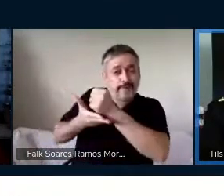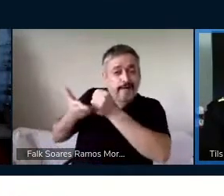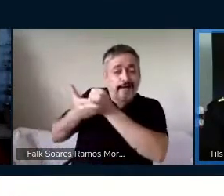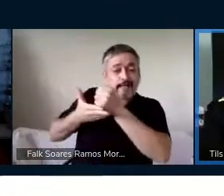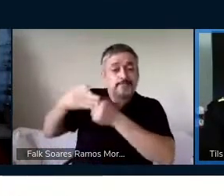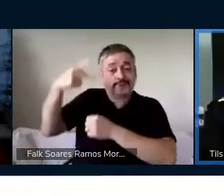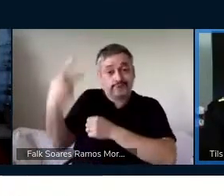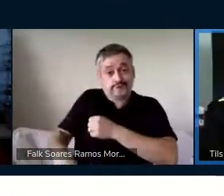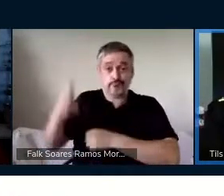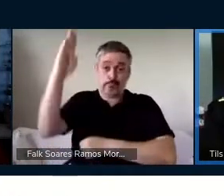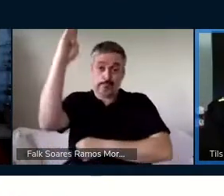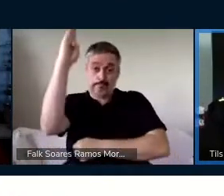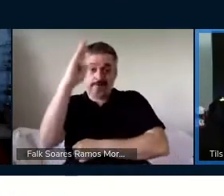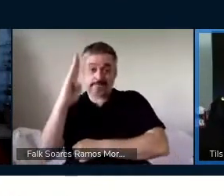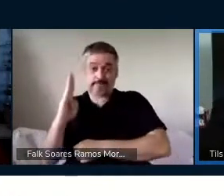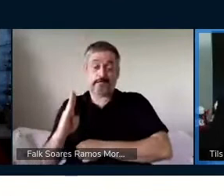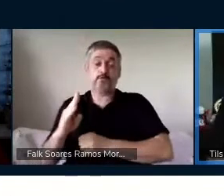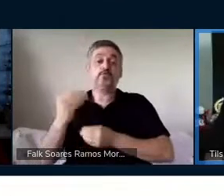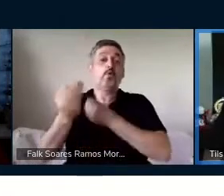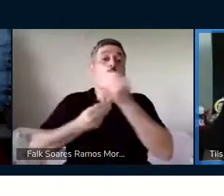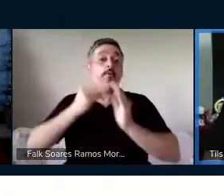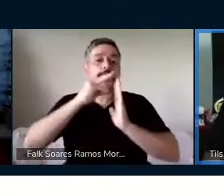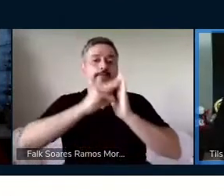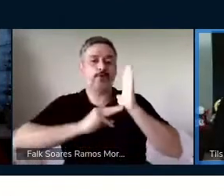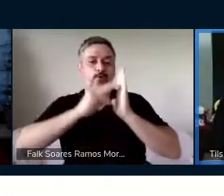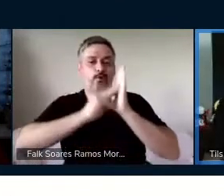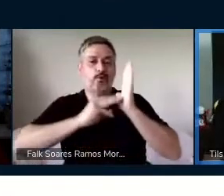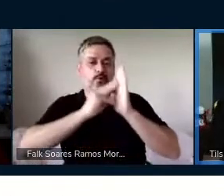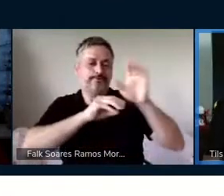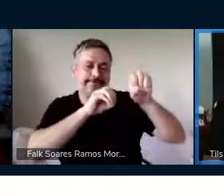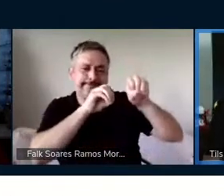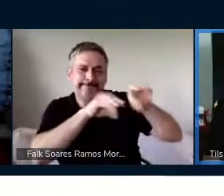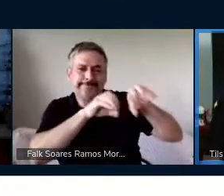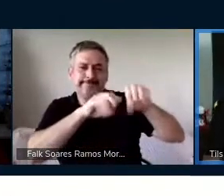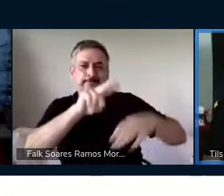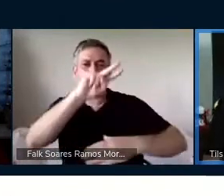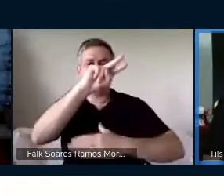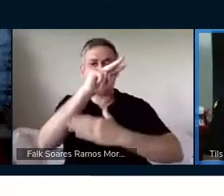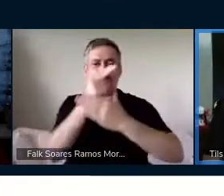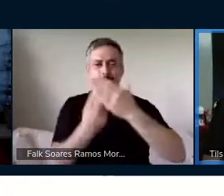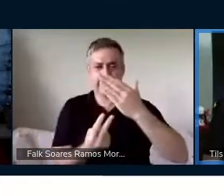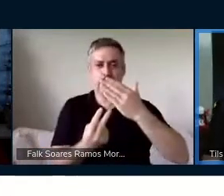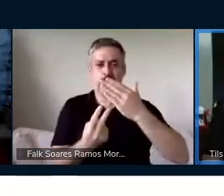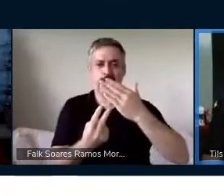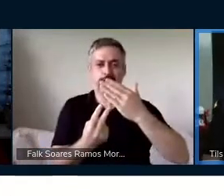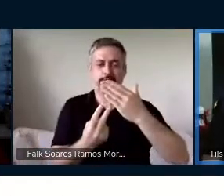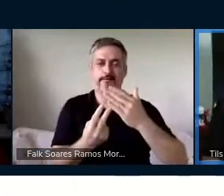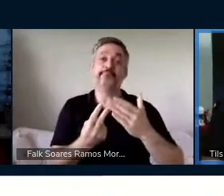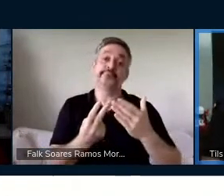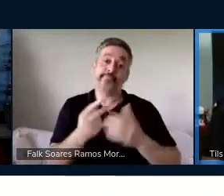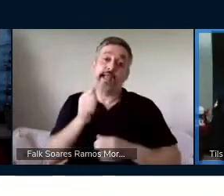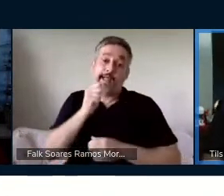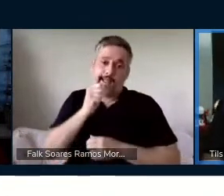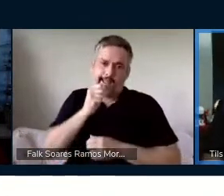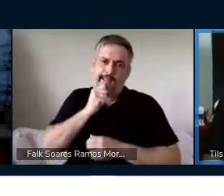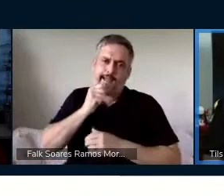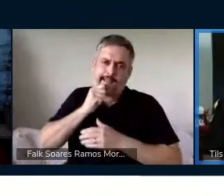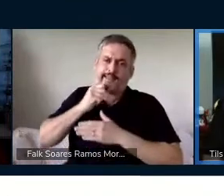que na educação básica brasileira, a metodologia de ensino bilíngue ainda exige